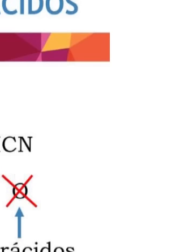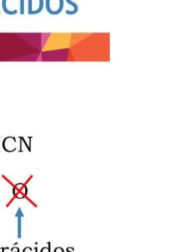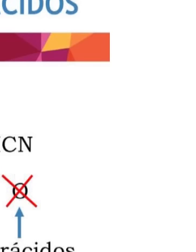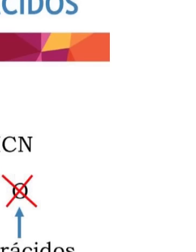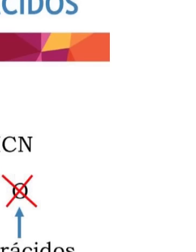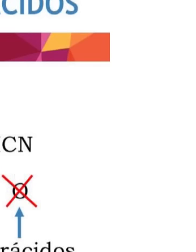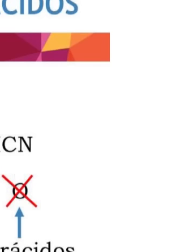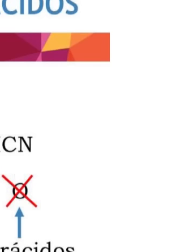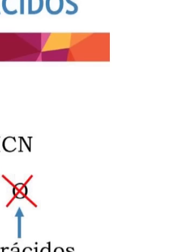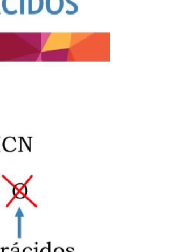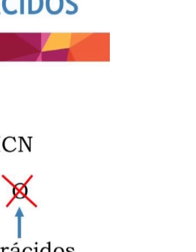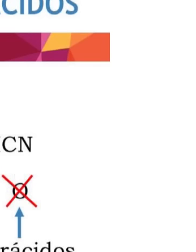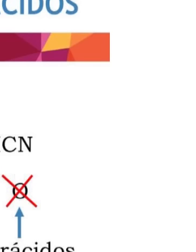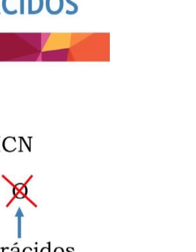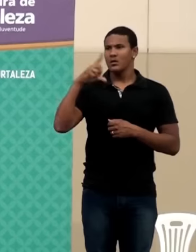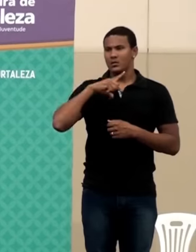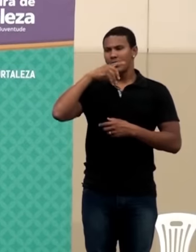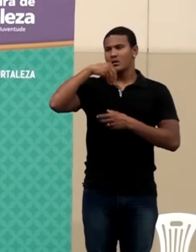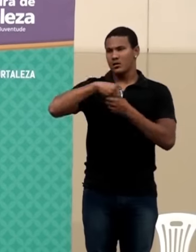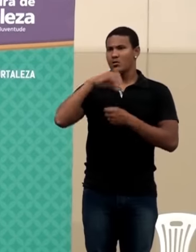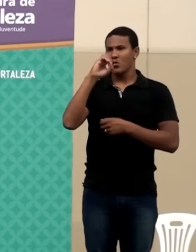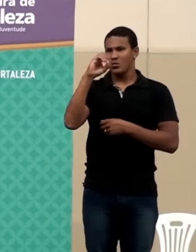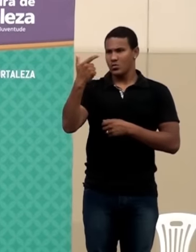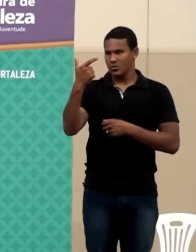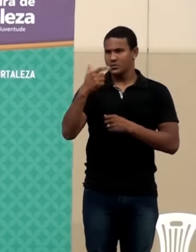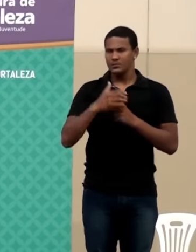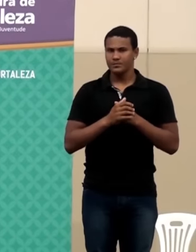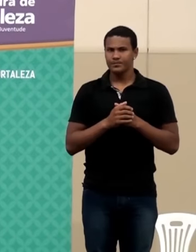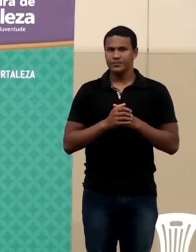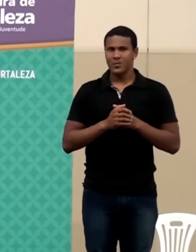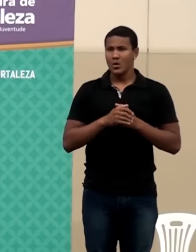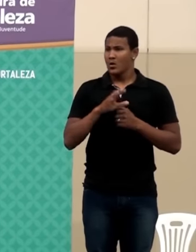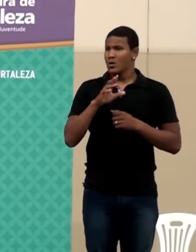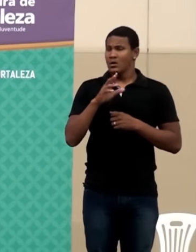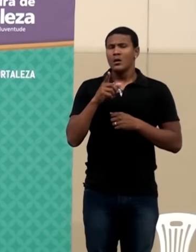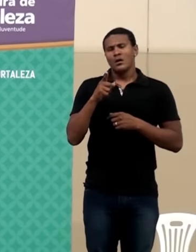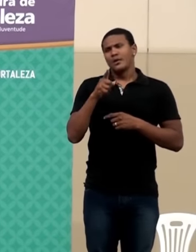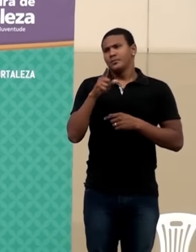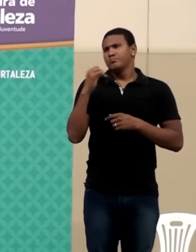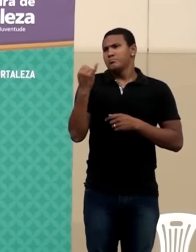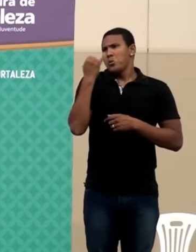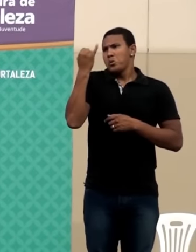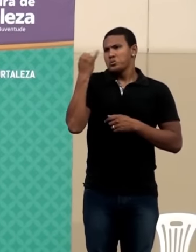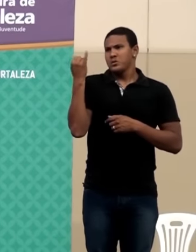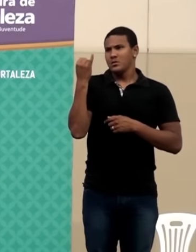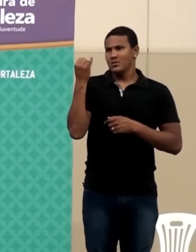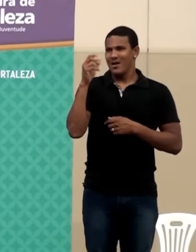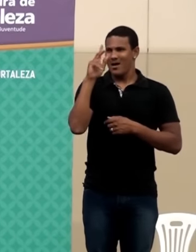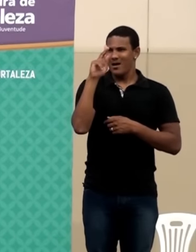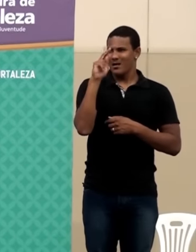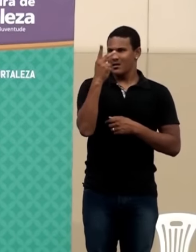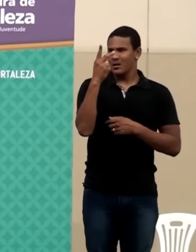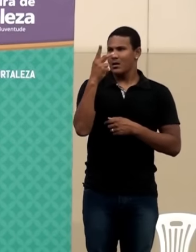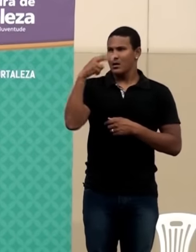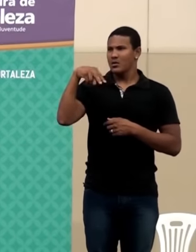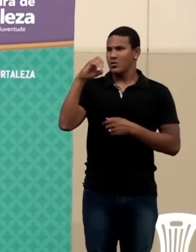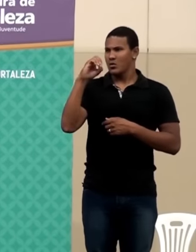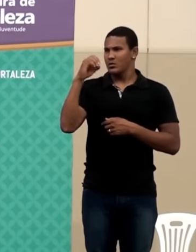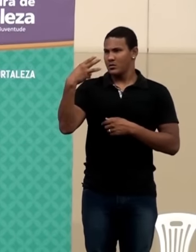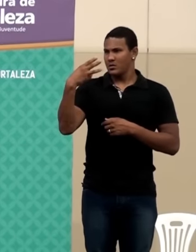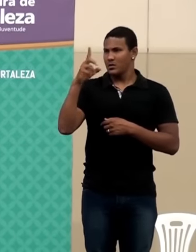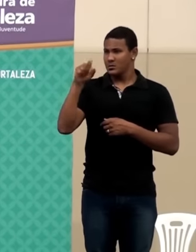oxiácidos, apresentam oxigênios. Esses dois oxiácidos aí são bem importantes. O HNO3 é o ácido